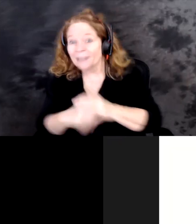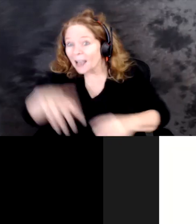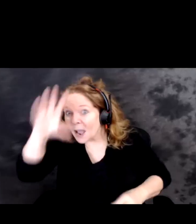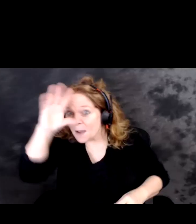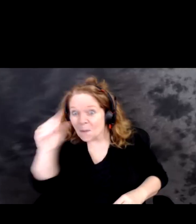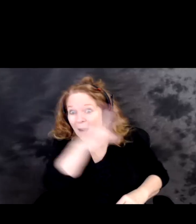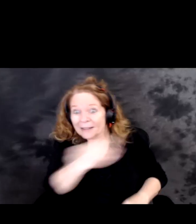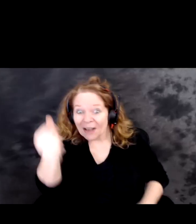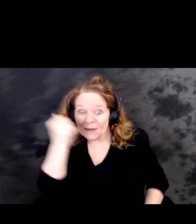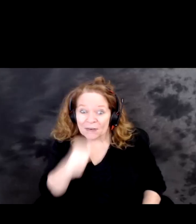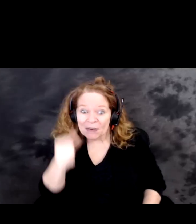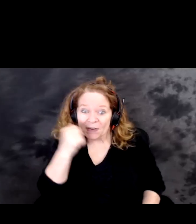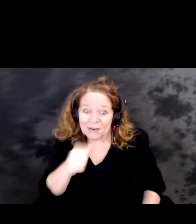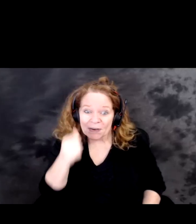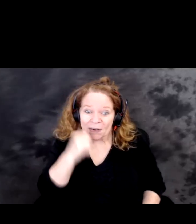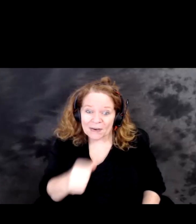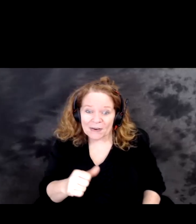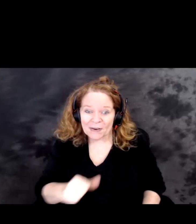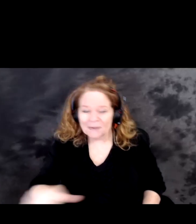contigo.